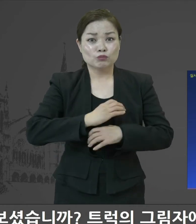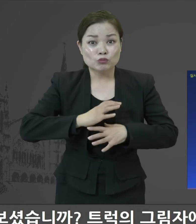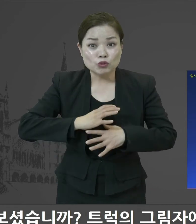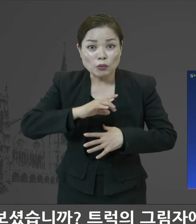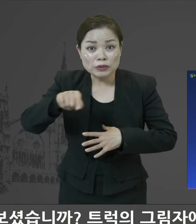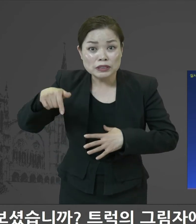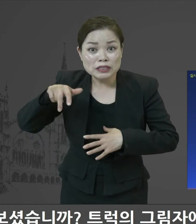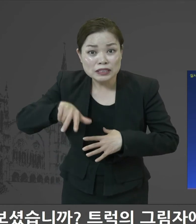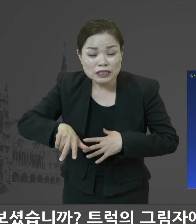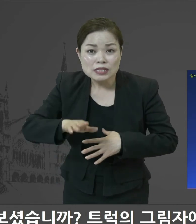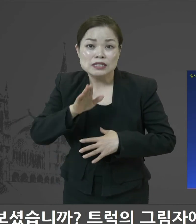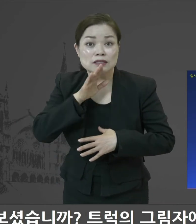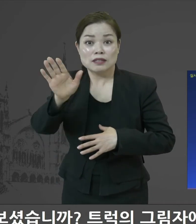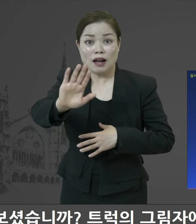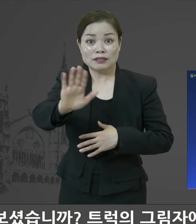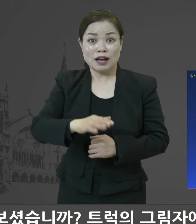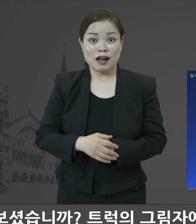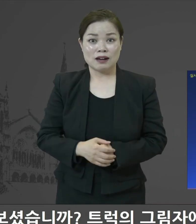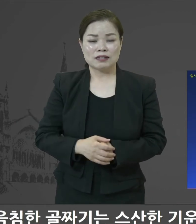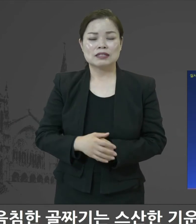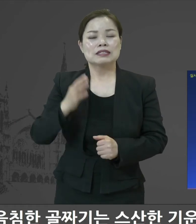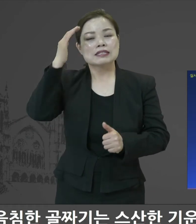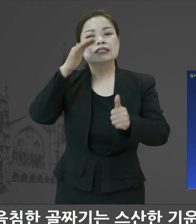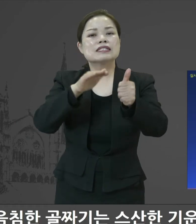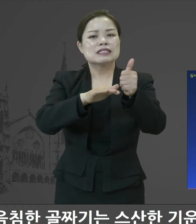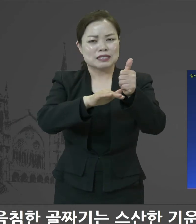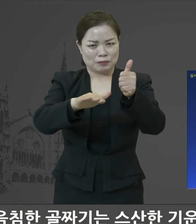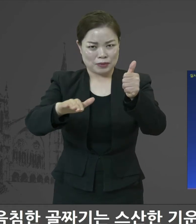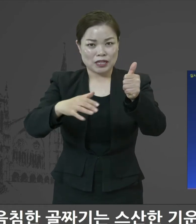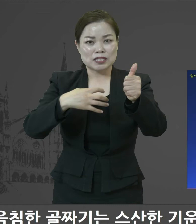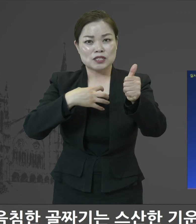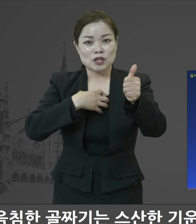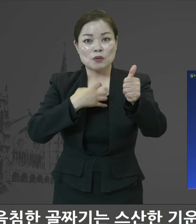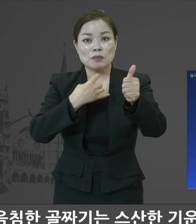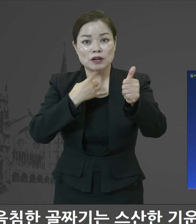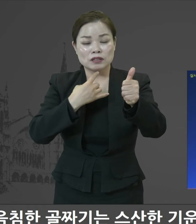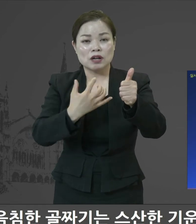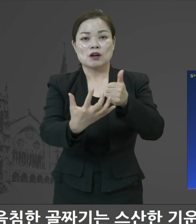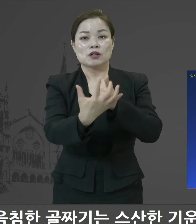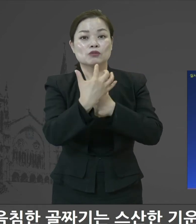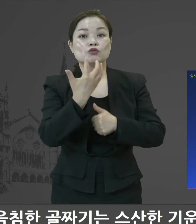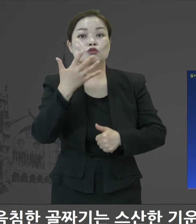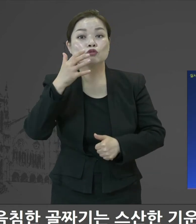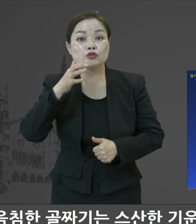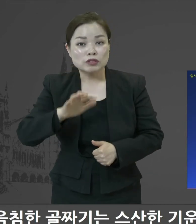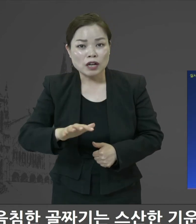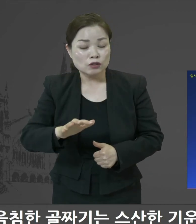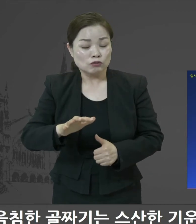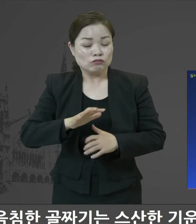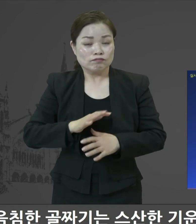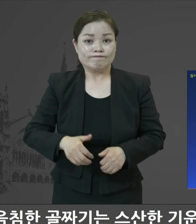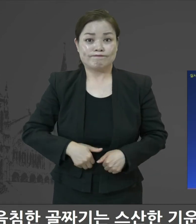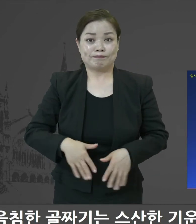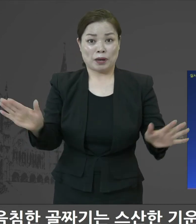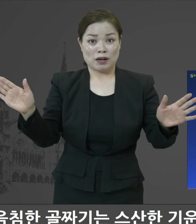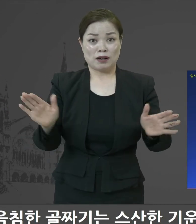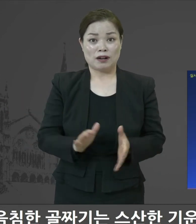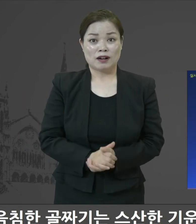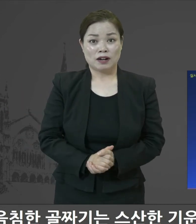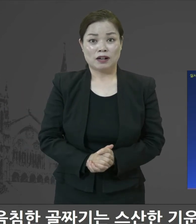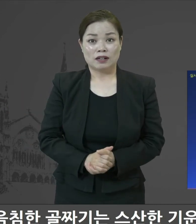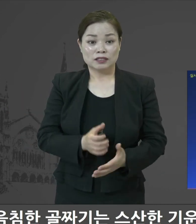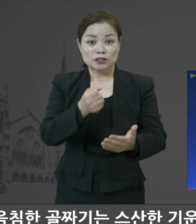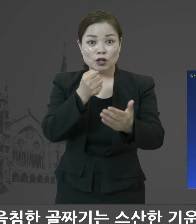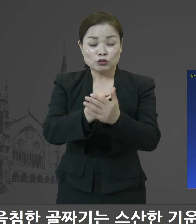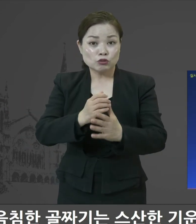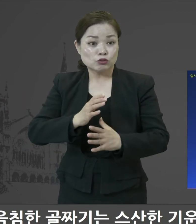분위기이지만 그것은 실체가 아니에요. 그림자예요. 위협할 뿐이에요. 우리에게 겁을 줄 뿐이에요. 그러니까 두려워할 필요가 없다는 것입니다. 그리고